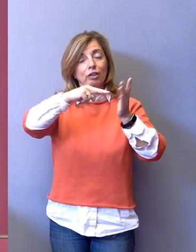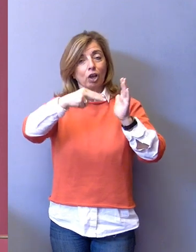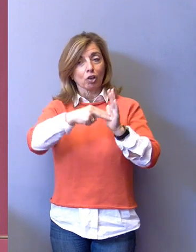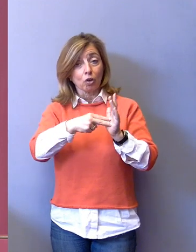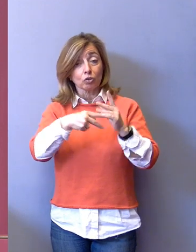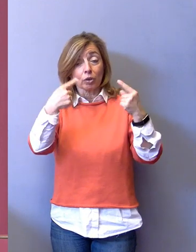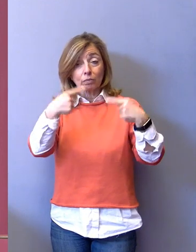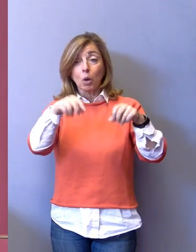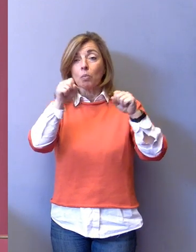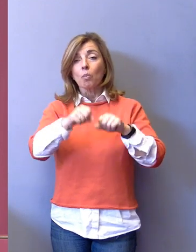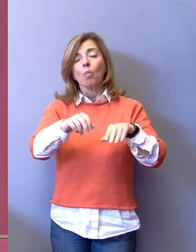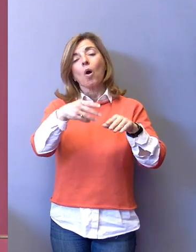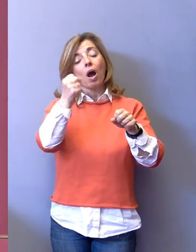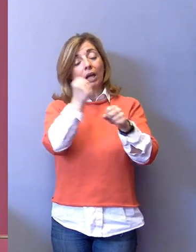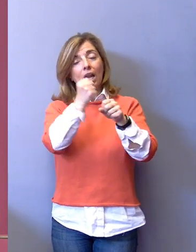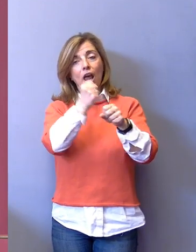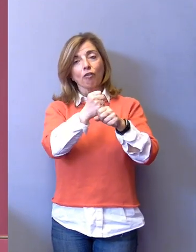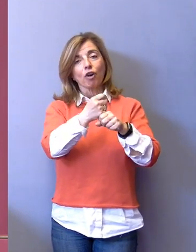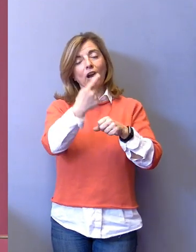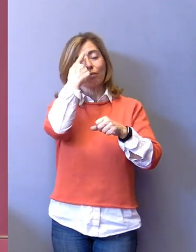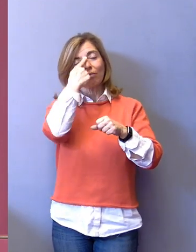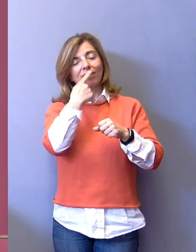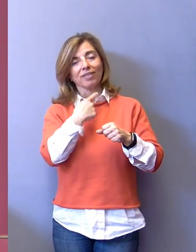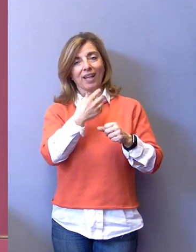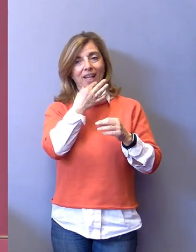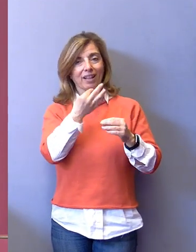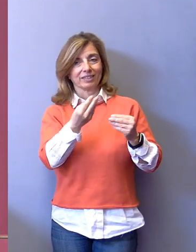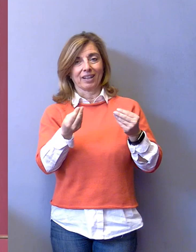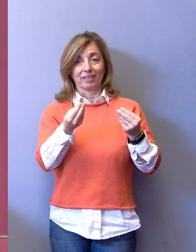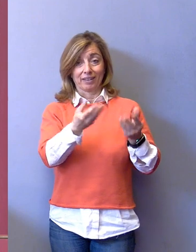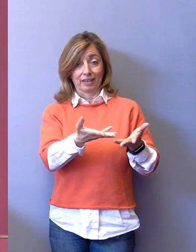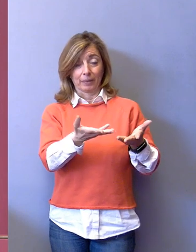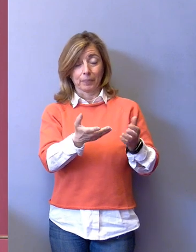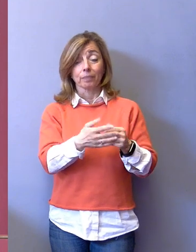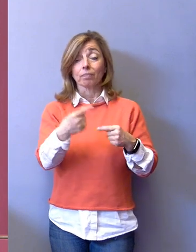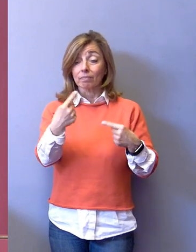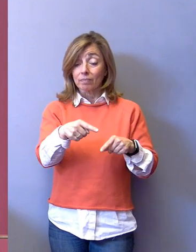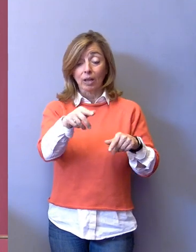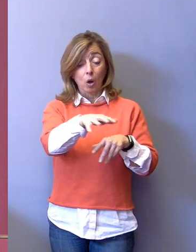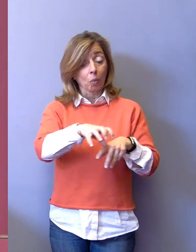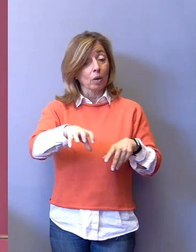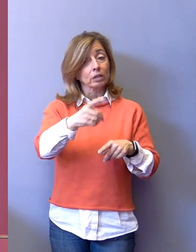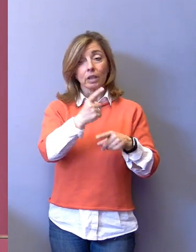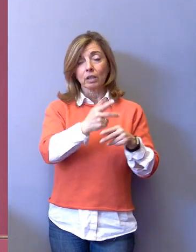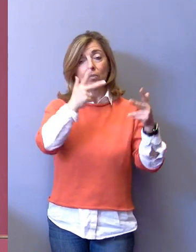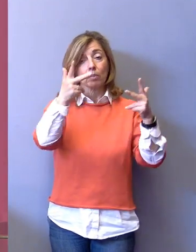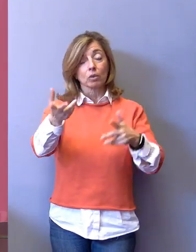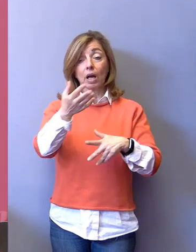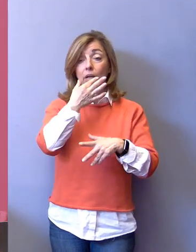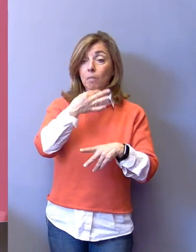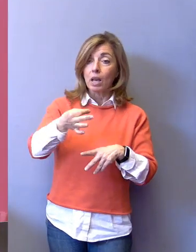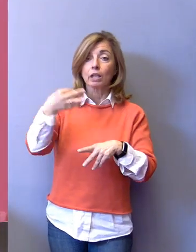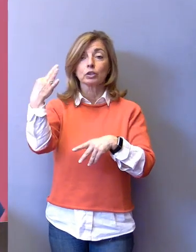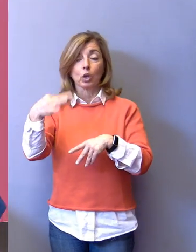sull'estetica perché noi dobbiamo portare bellezza in questi quartieri e qualità questo è l'obiettivo fondamentale Grazie